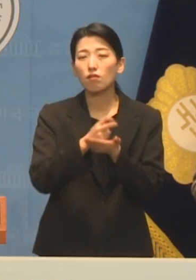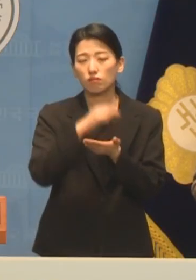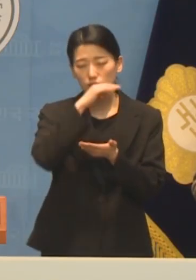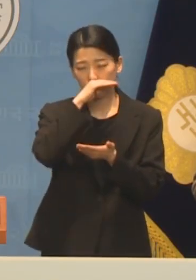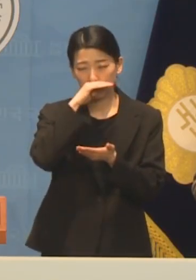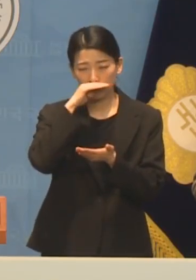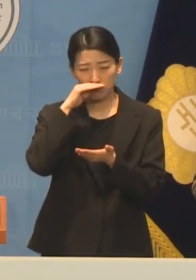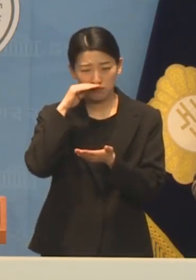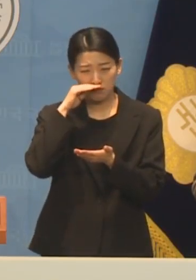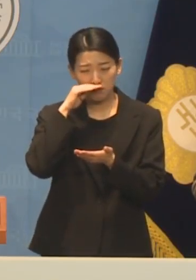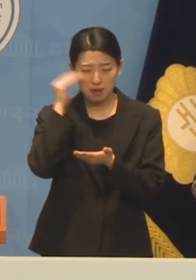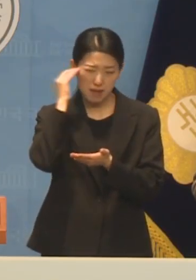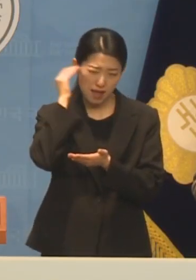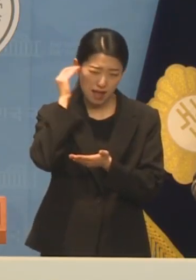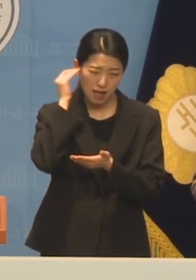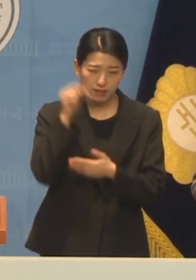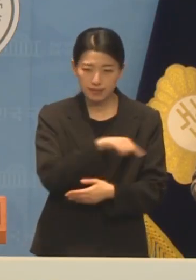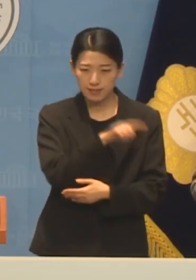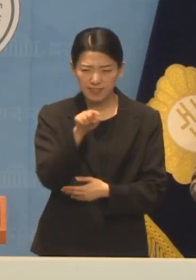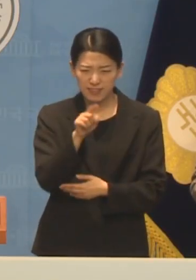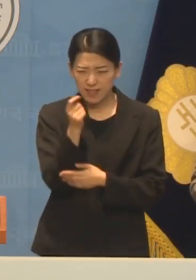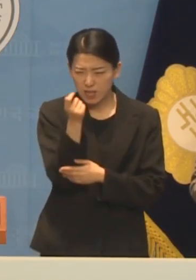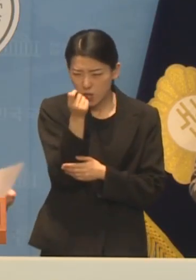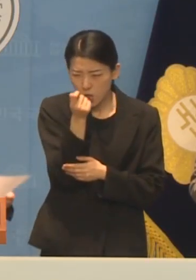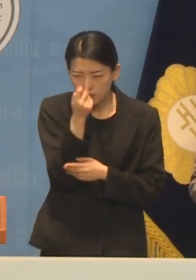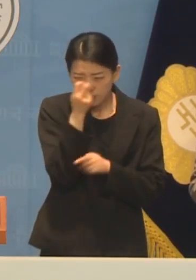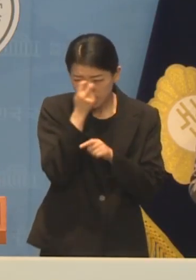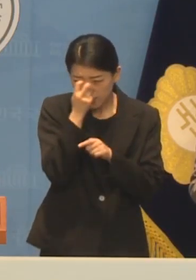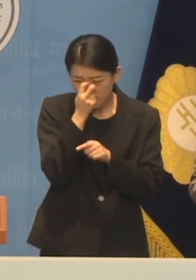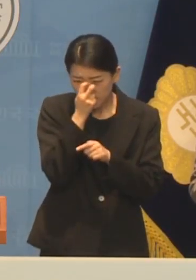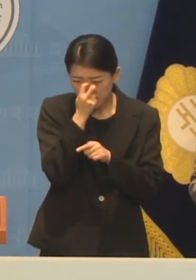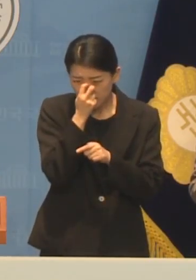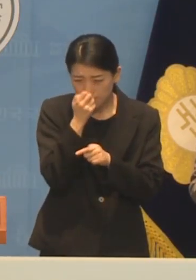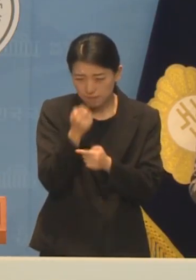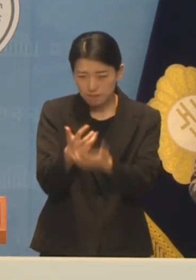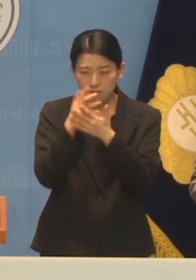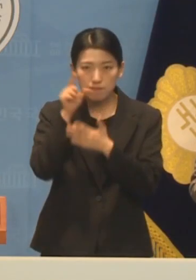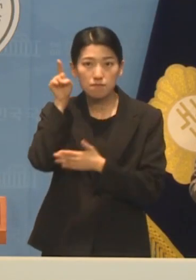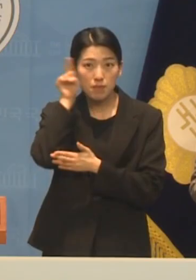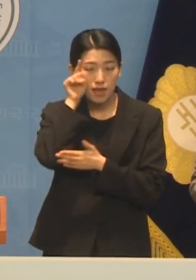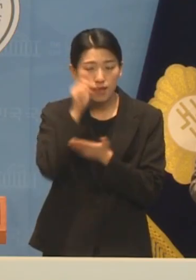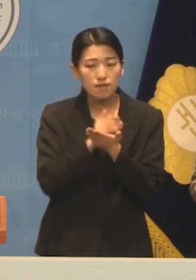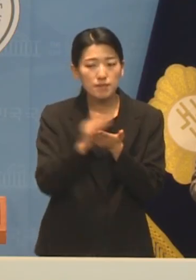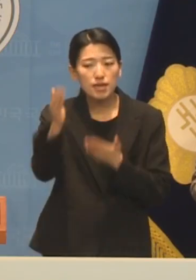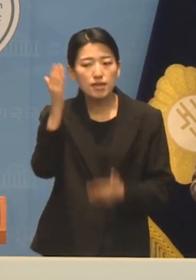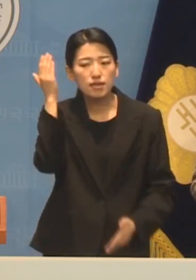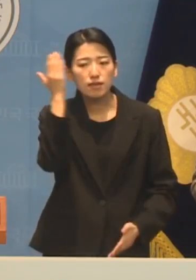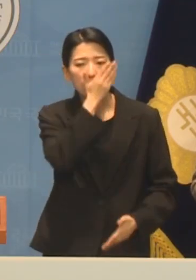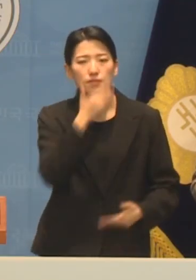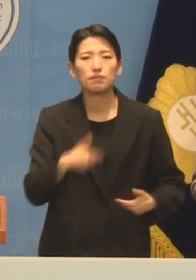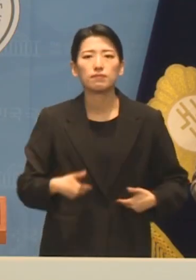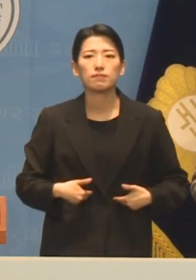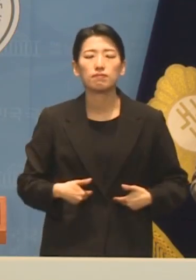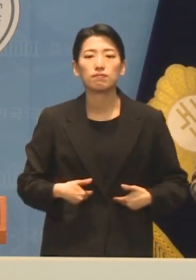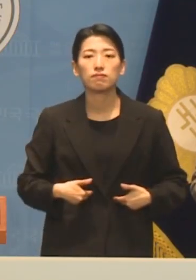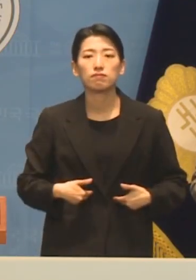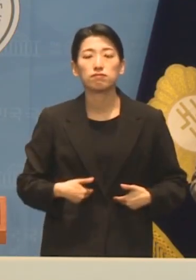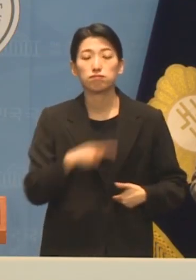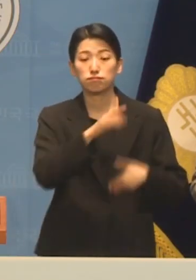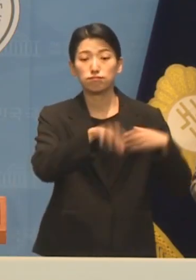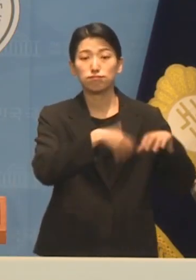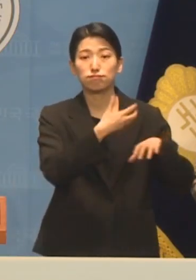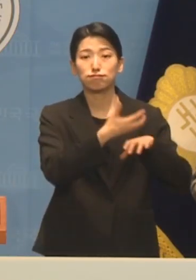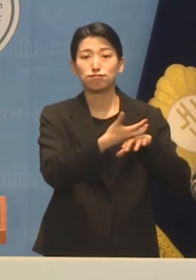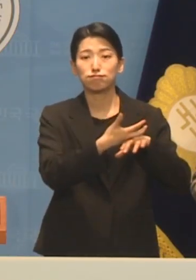하나까지 골라내야 헌정질서 회복의 길을 갈 수 있습니다. 내란 세력이 작정하고 헌법위에